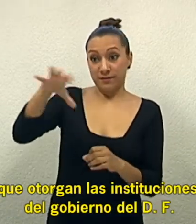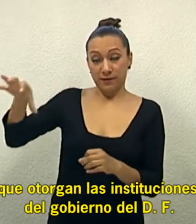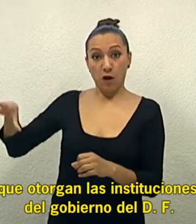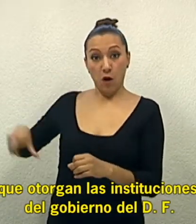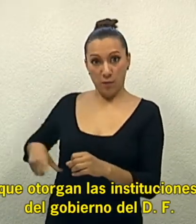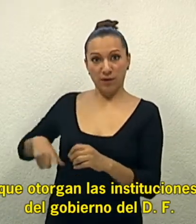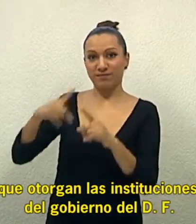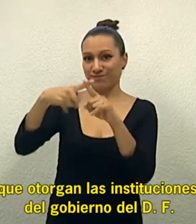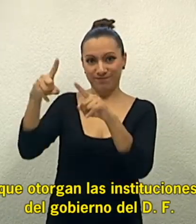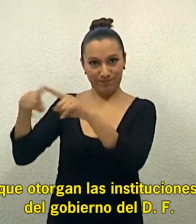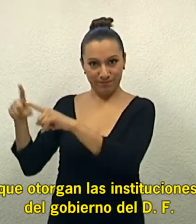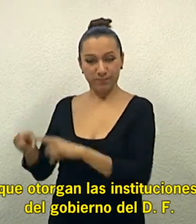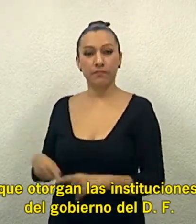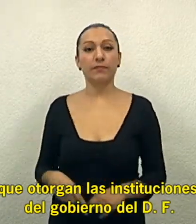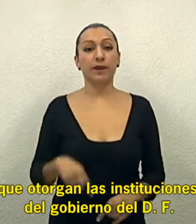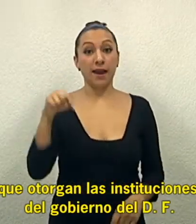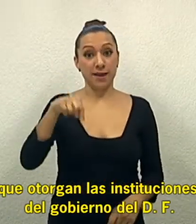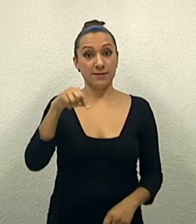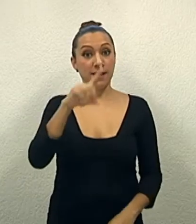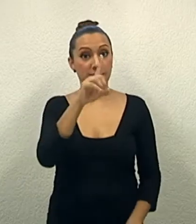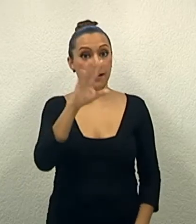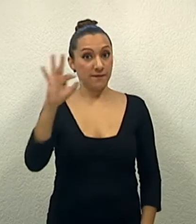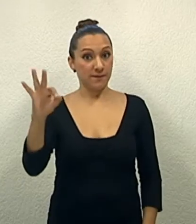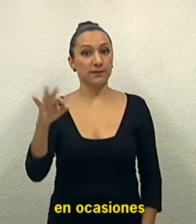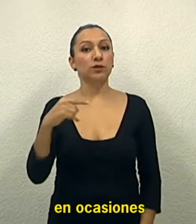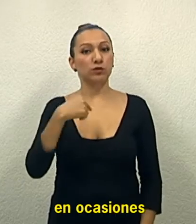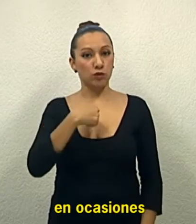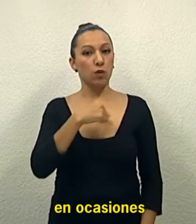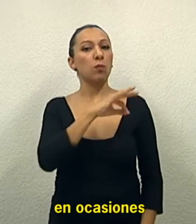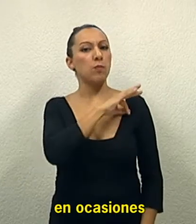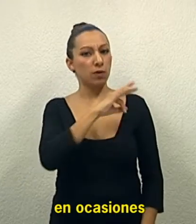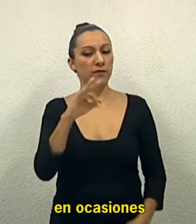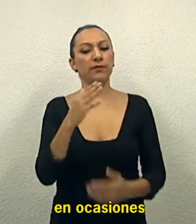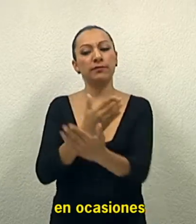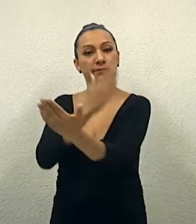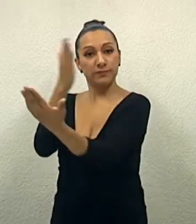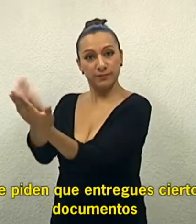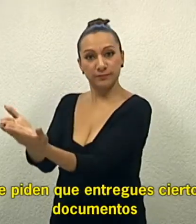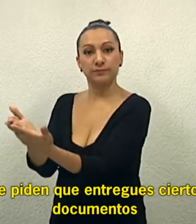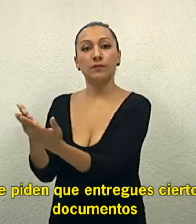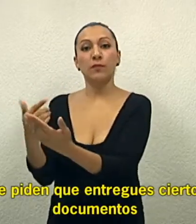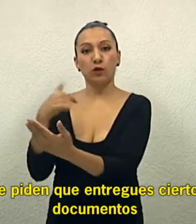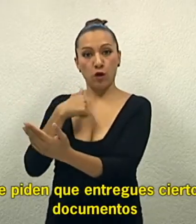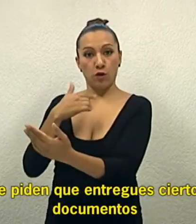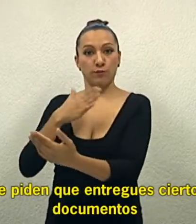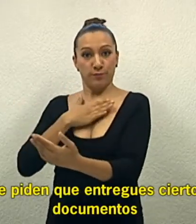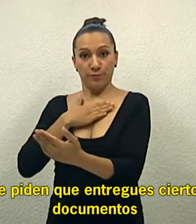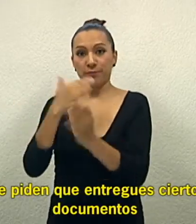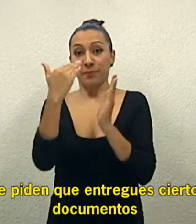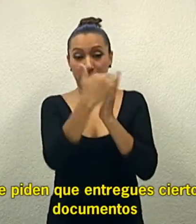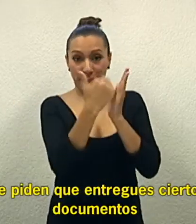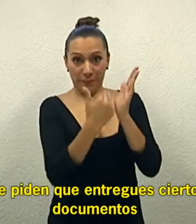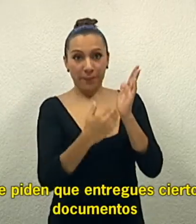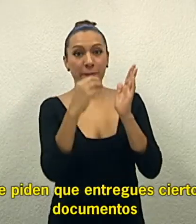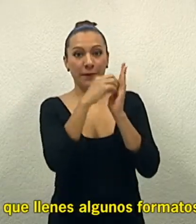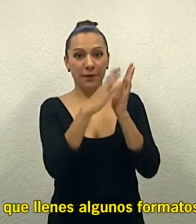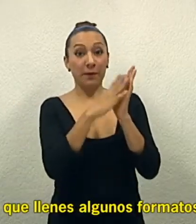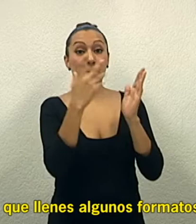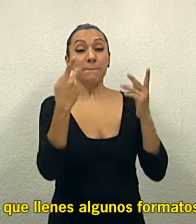del distrito federal en ocasiones te piden que entregues ciertos documentos o que llenes